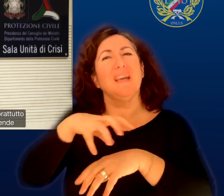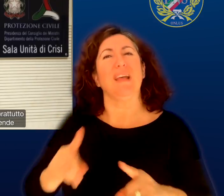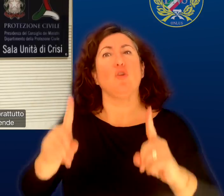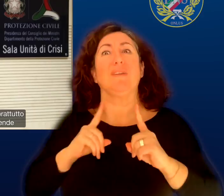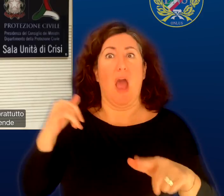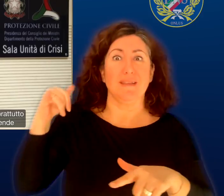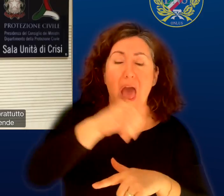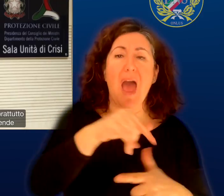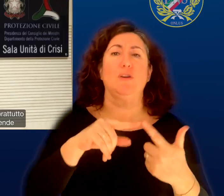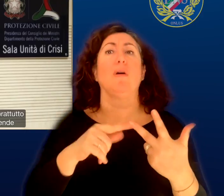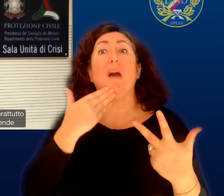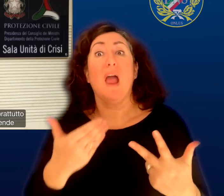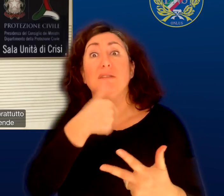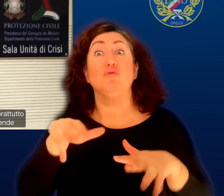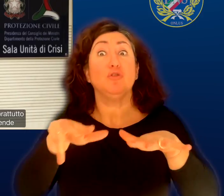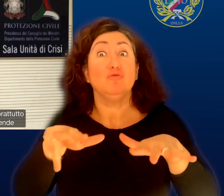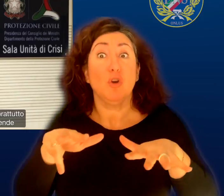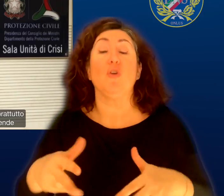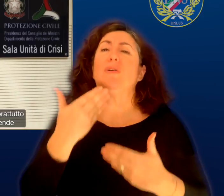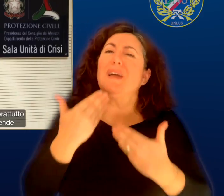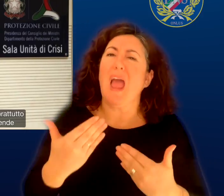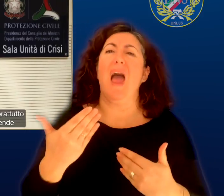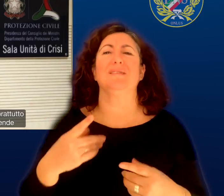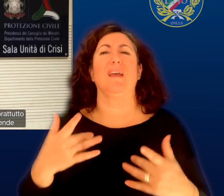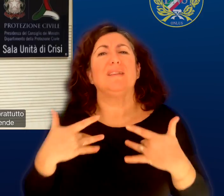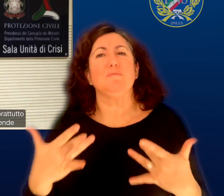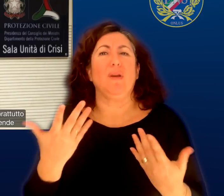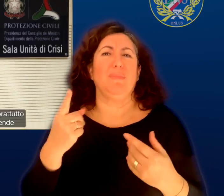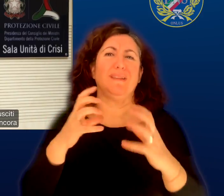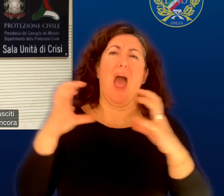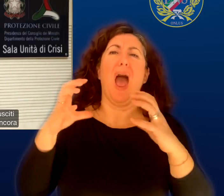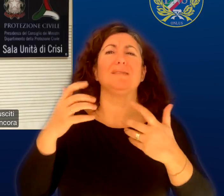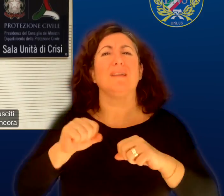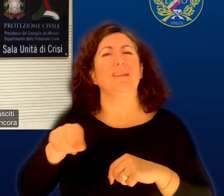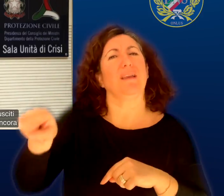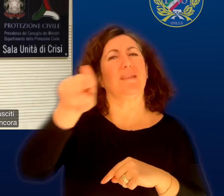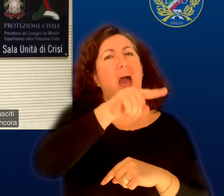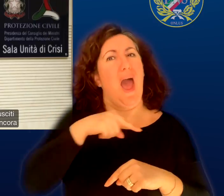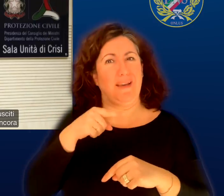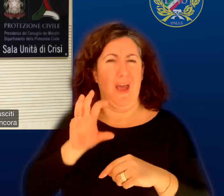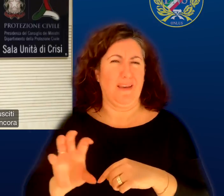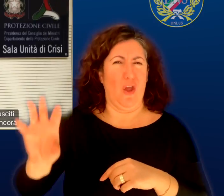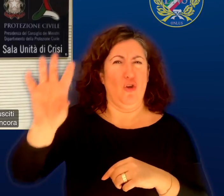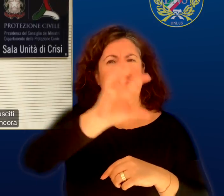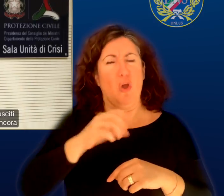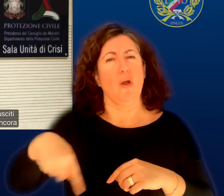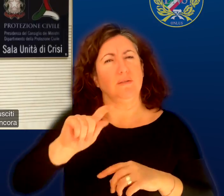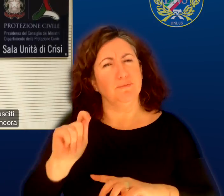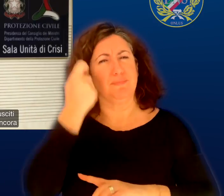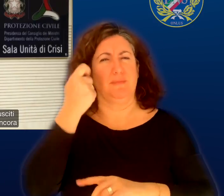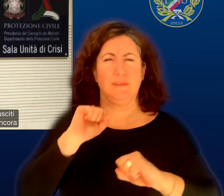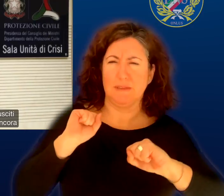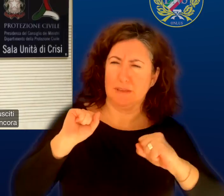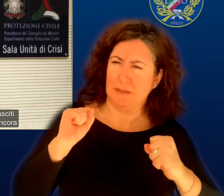difesa e del 118, ma soprattutto alla grande disponibilità delle altre aziende sanitarie nelle regioni italiane, siamo riusciti a fare